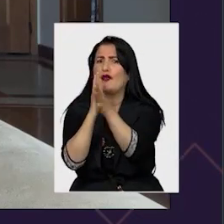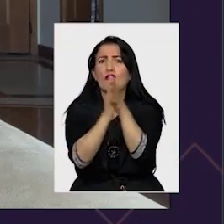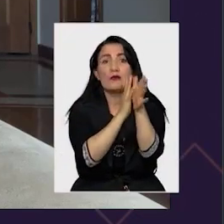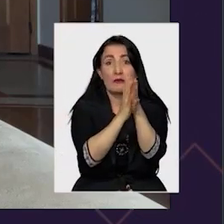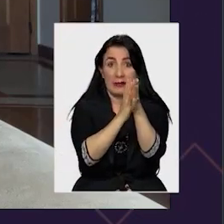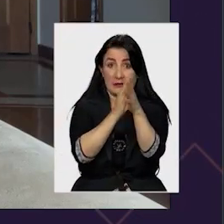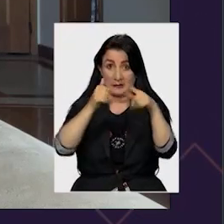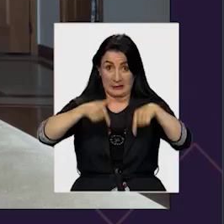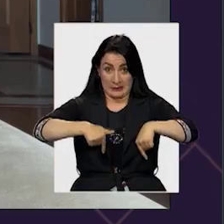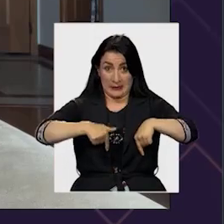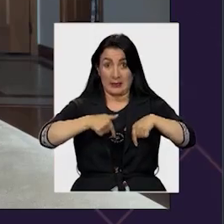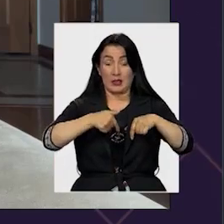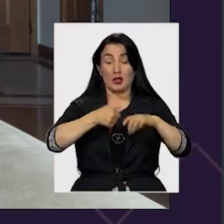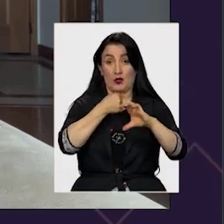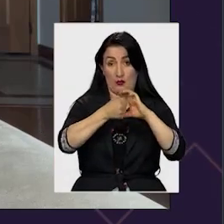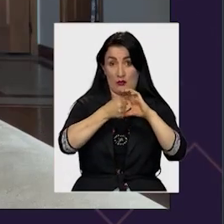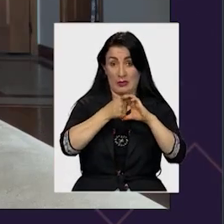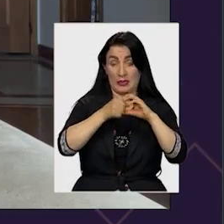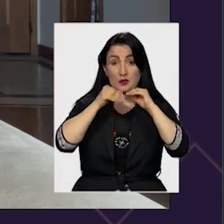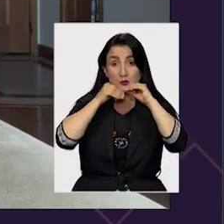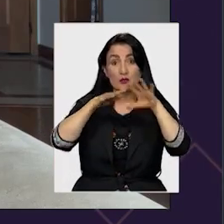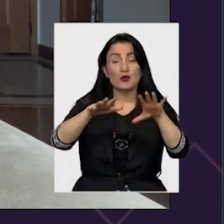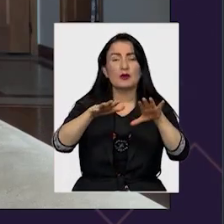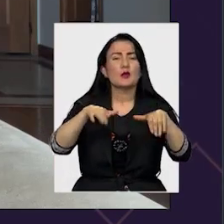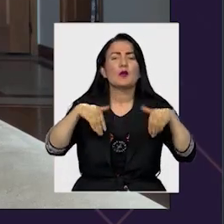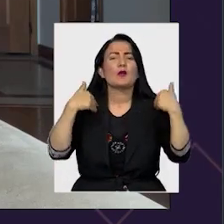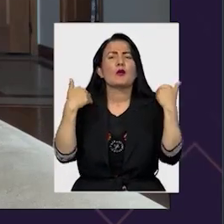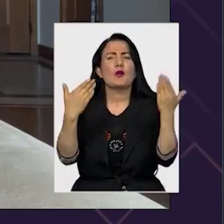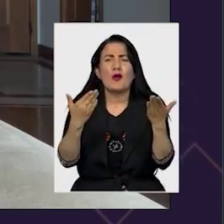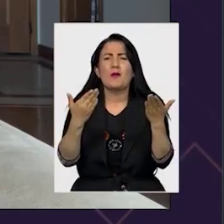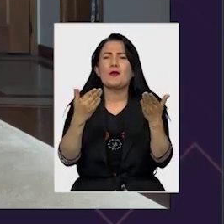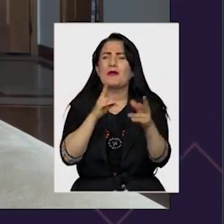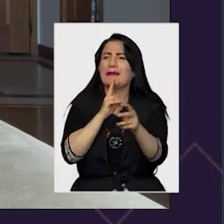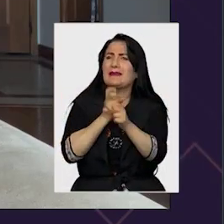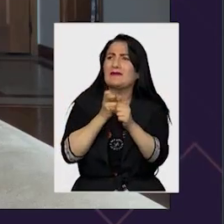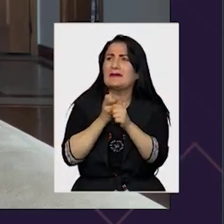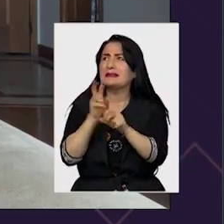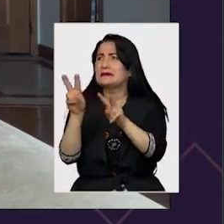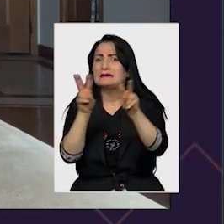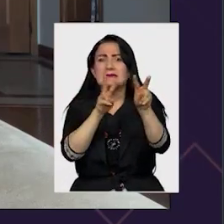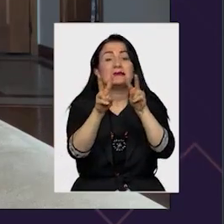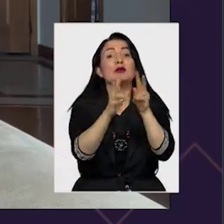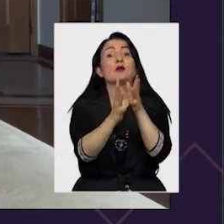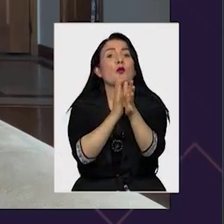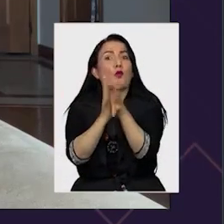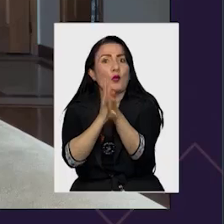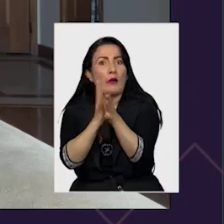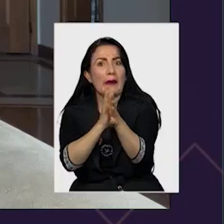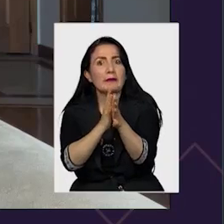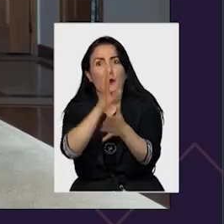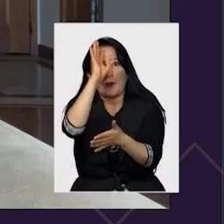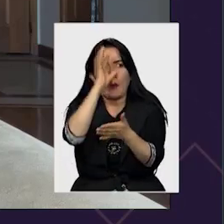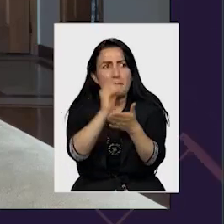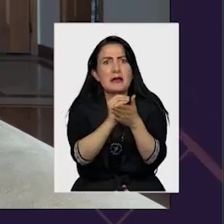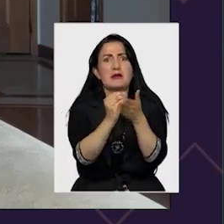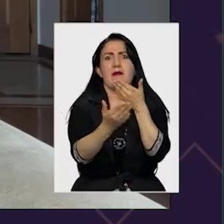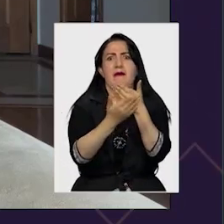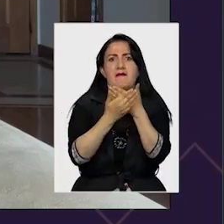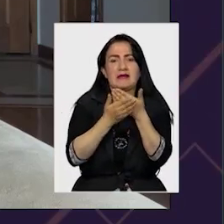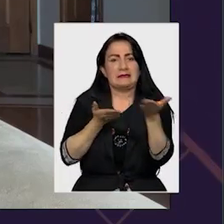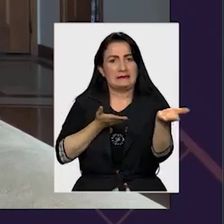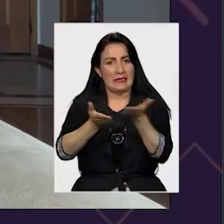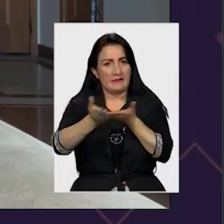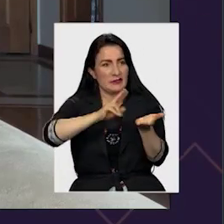en este medio de comunicación pública? ¿En qué consiste esa dificultad? Cuéntenos si tienen algún comentario sobre el servicio